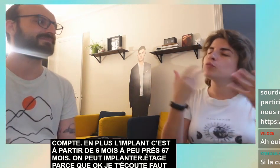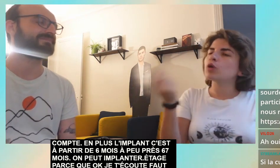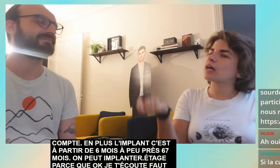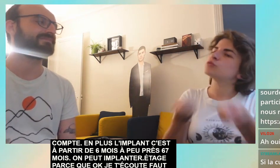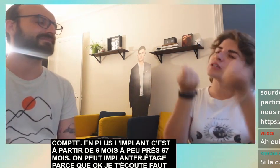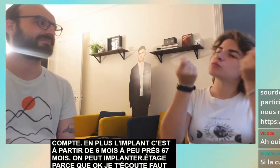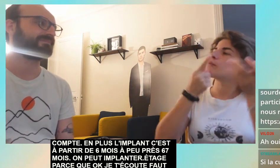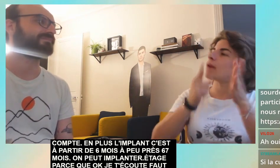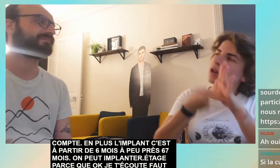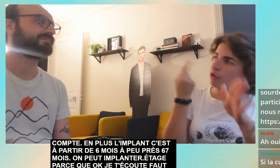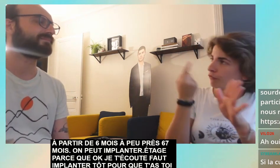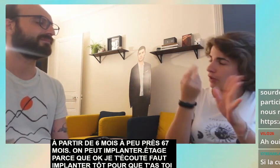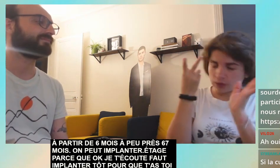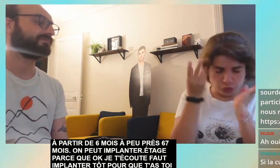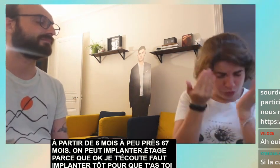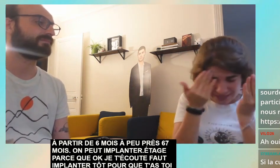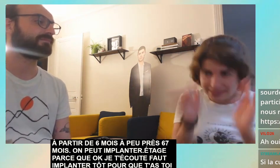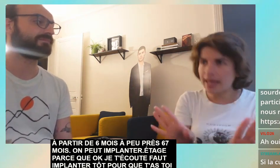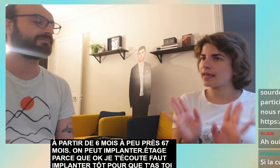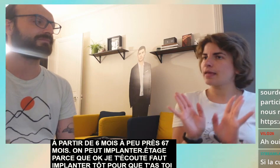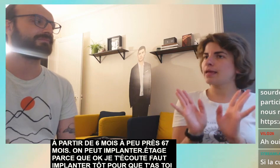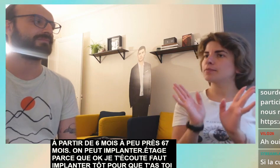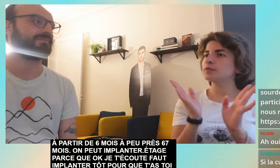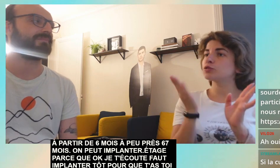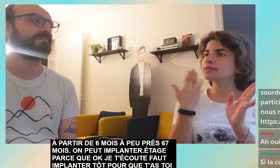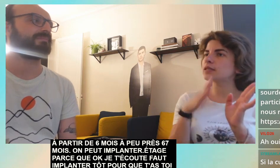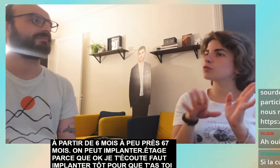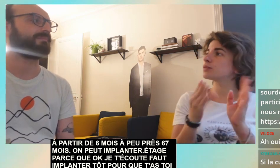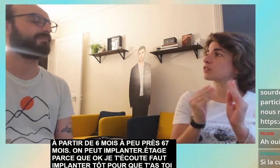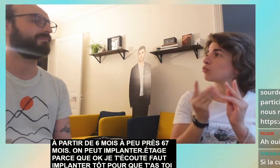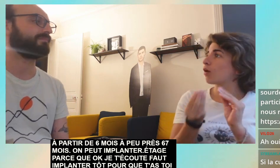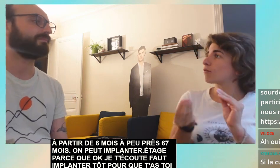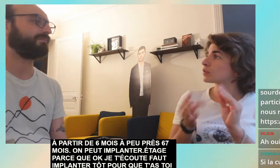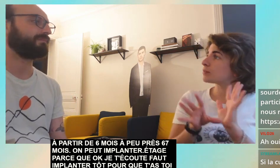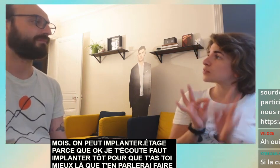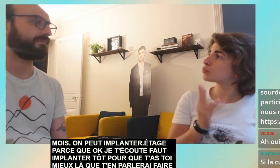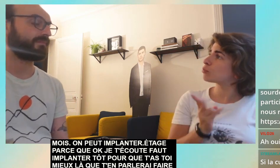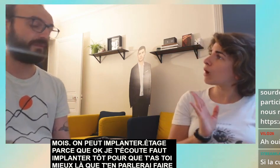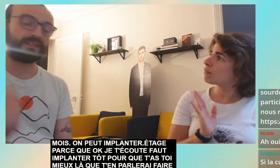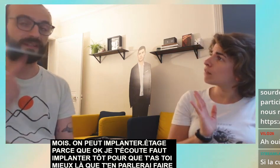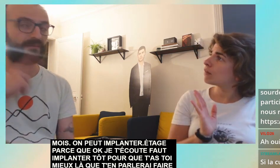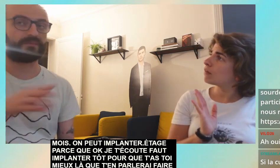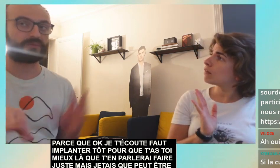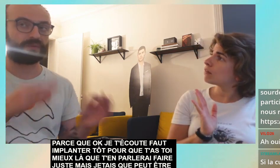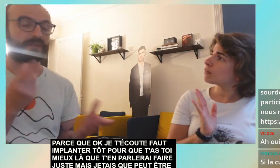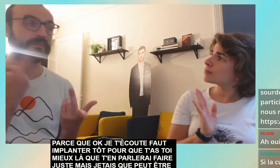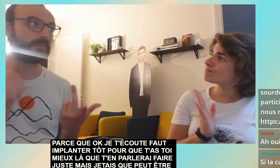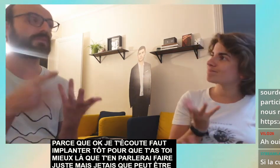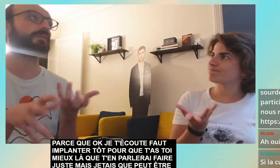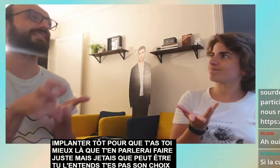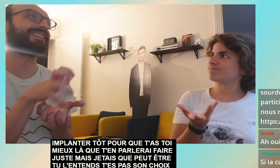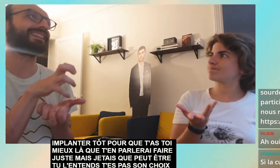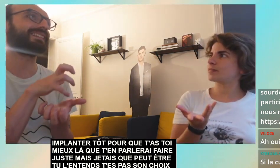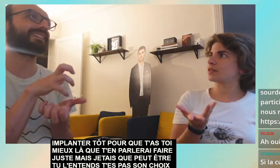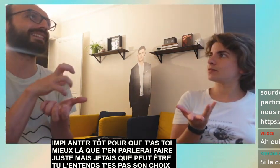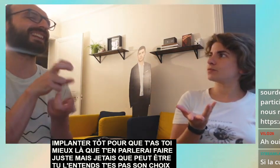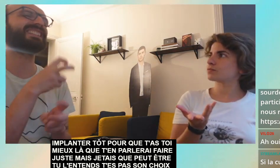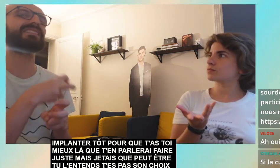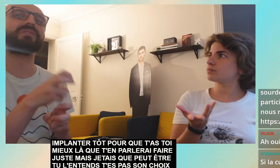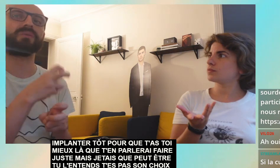la rééducation par la refaire, je sais. Mais je sais que peut-être que l'enfant, c'est pas son choix. Oui, c'est ça, il faut choisir. Puis en plus, il y a aussi des risques du